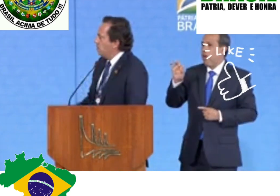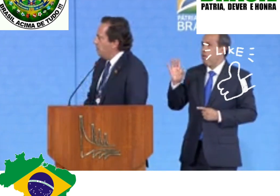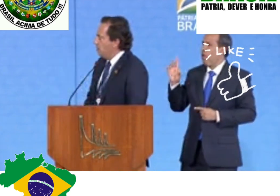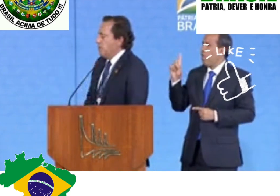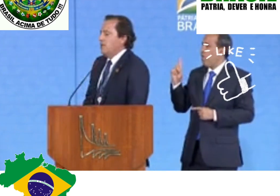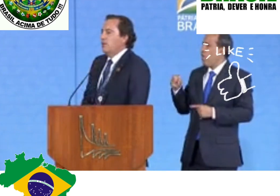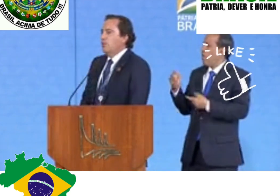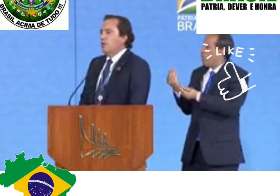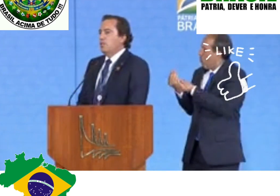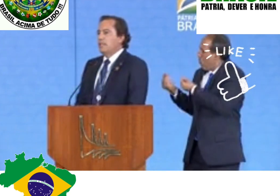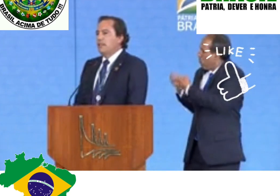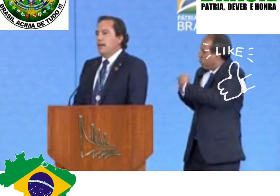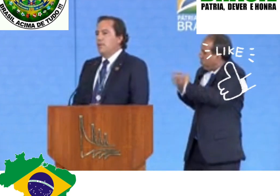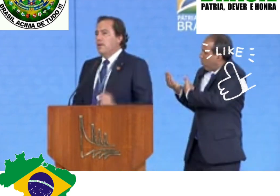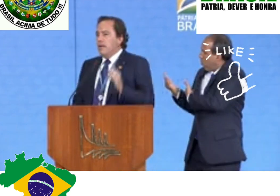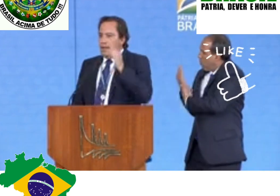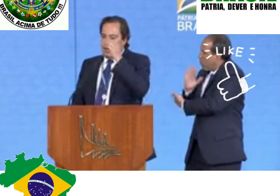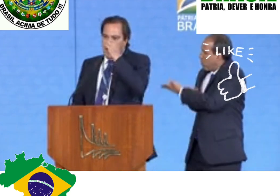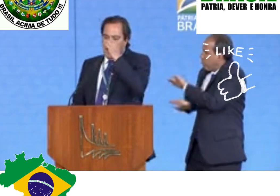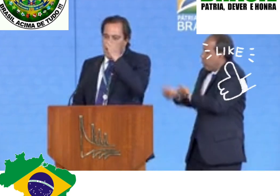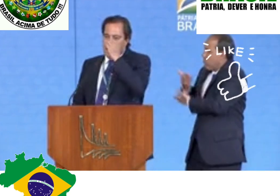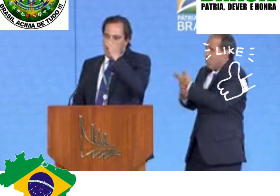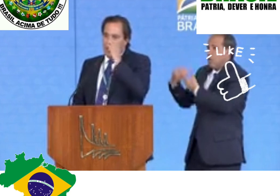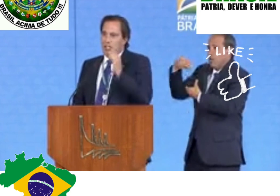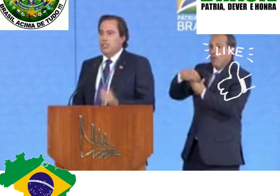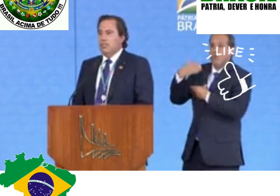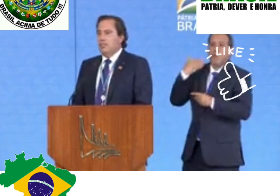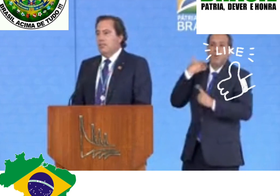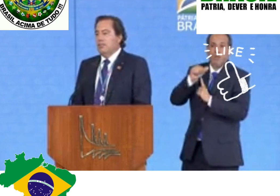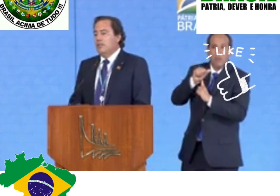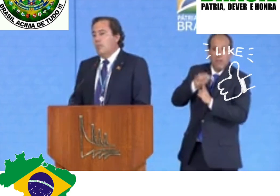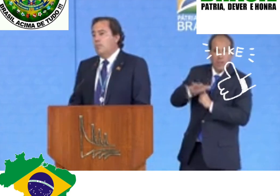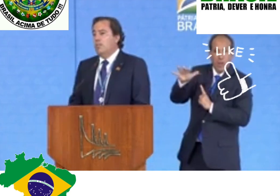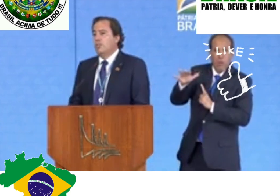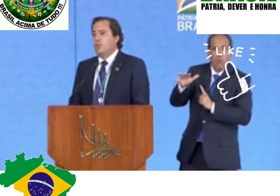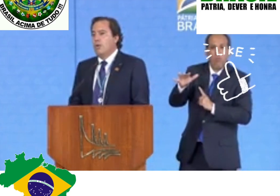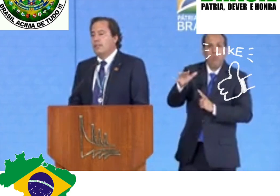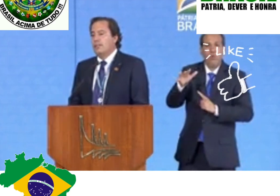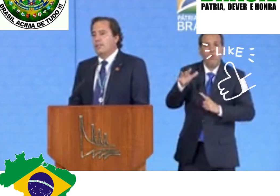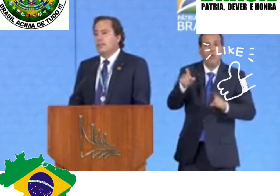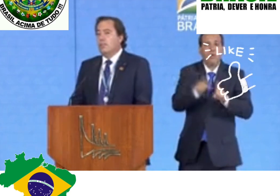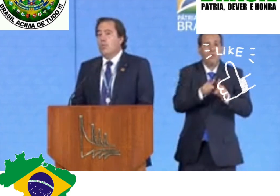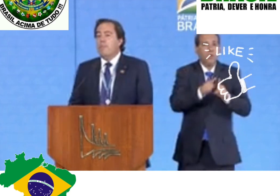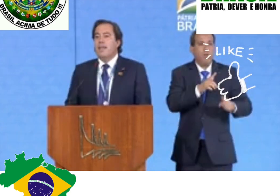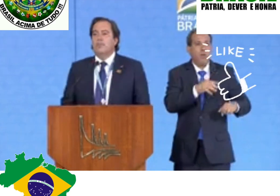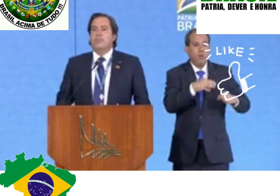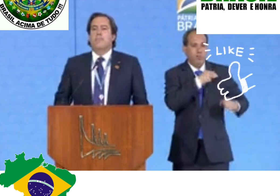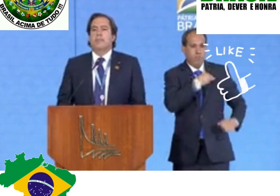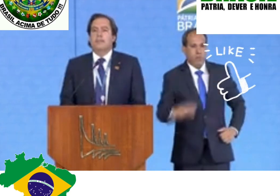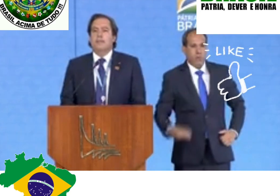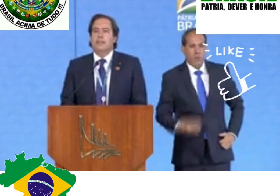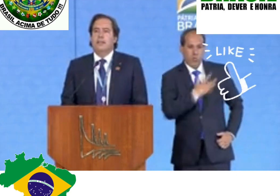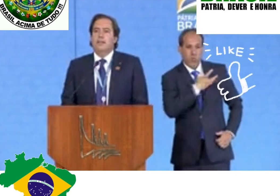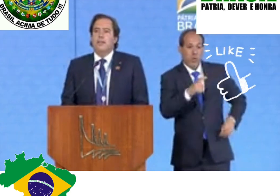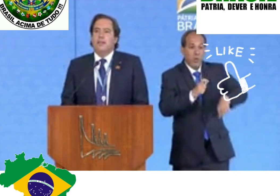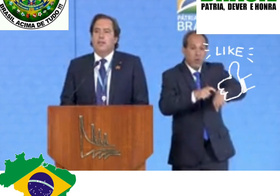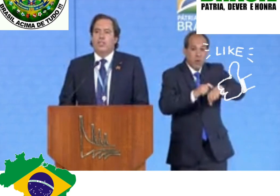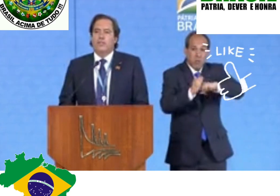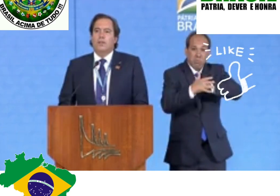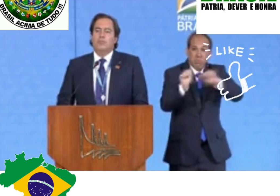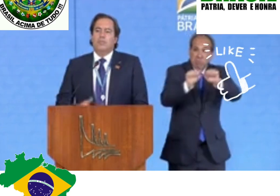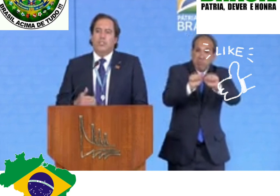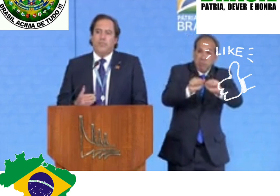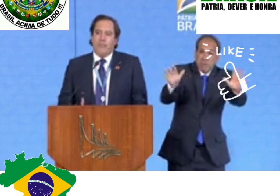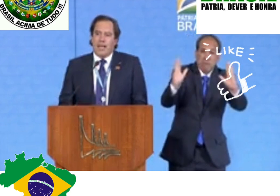amigo há muito tempo, no Banco Central, e a gente, como ministro Onyx, no momento da pandemia,